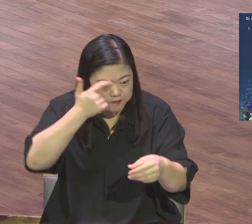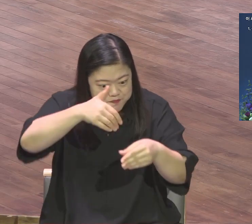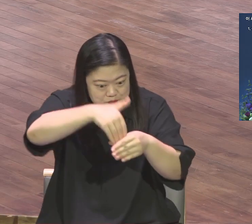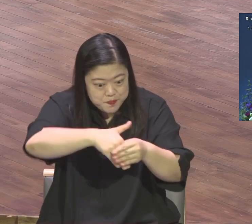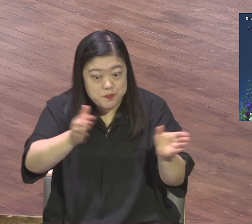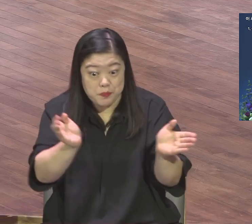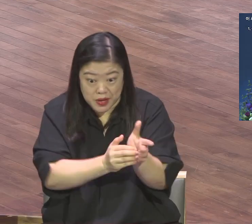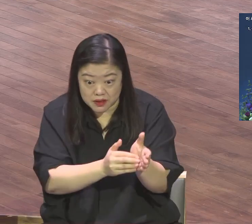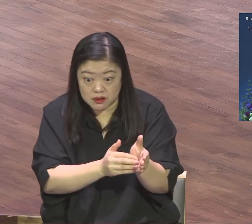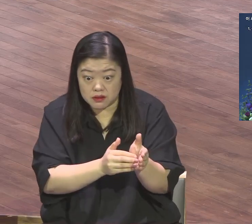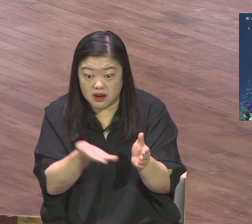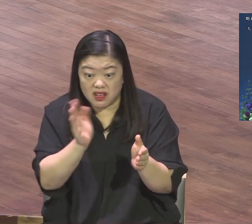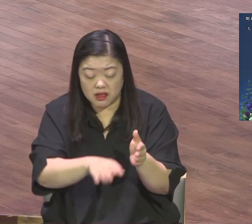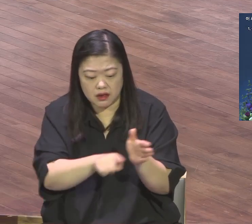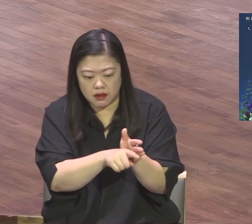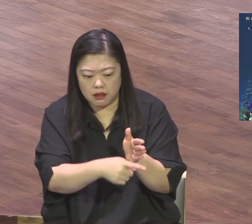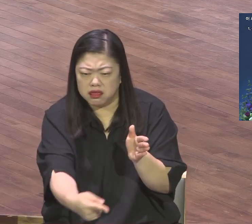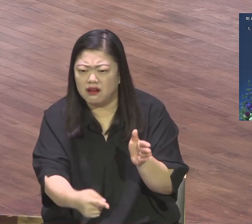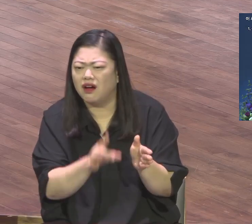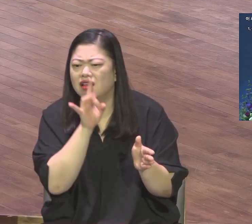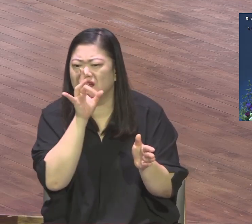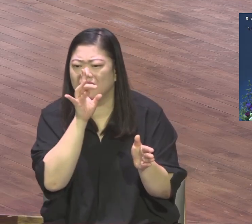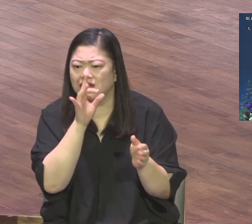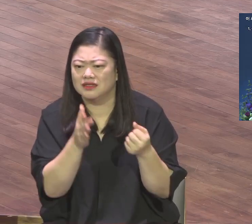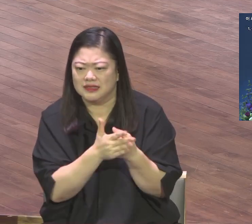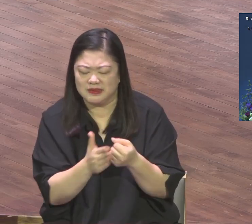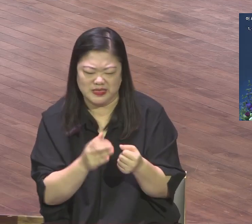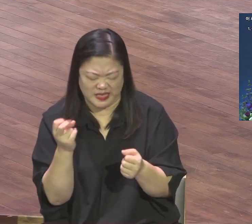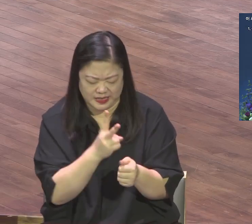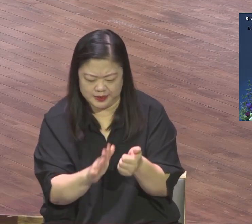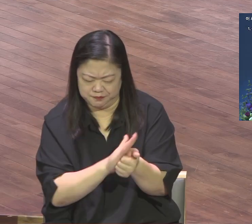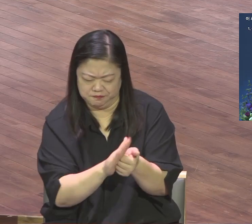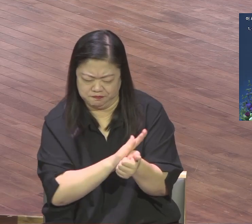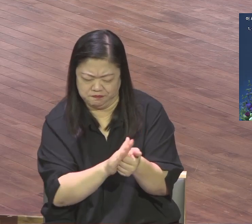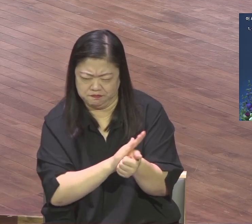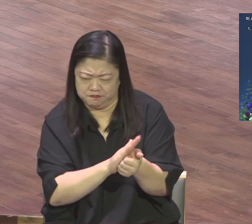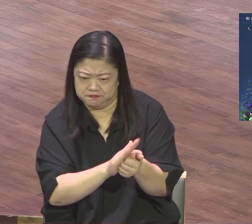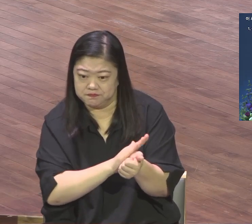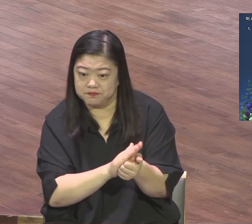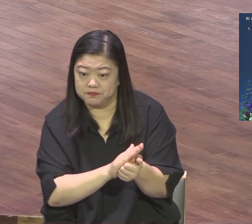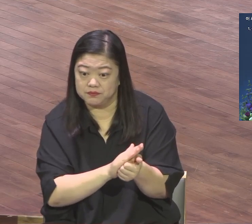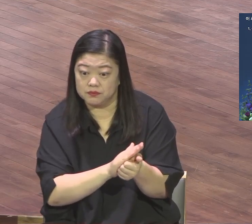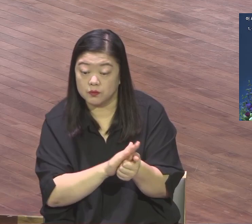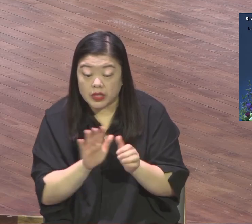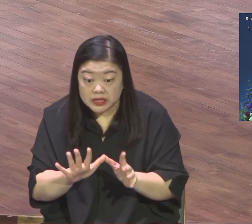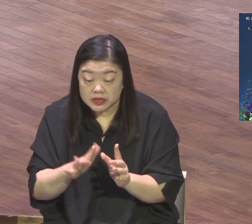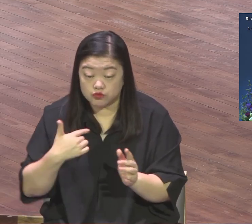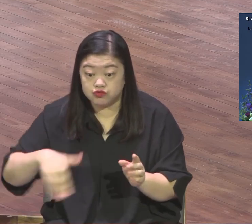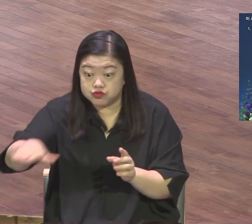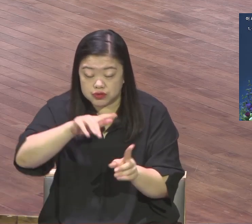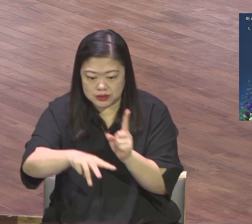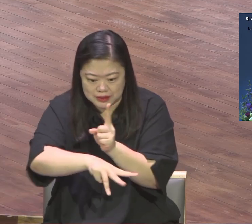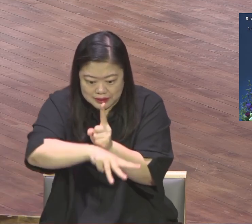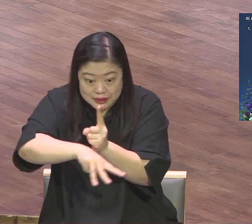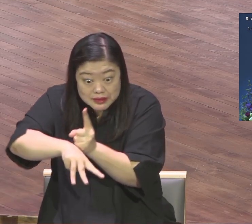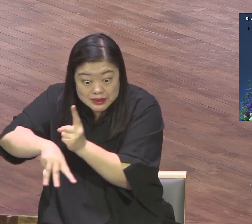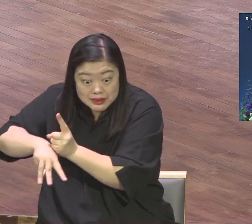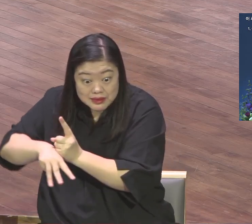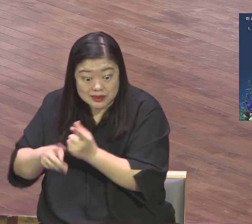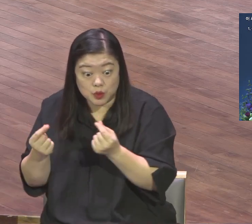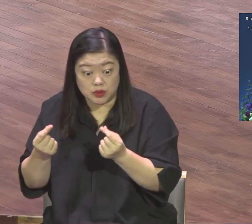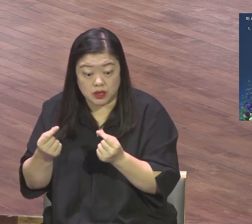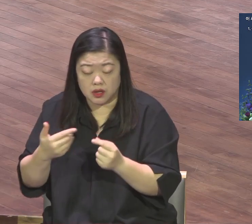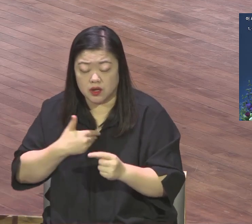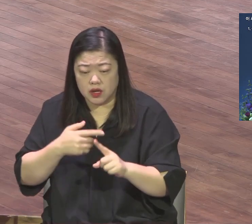예배와 교회와 시키는 것이 이 바울이 이 사역하고 똑같은 거예요. 안 그러면 넘어집니다.